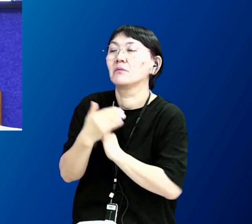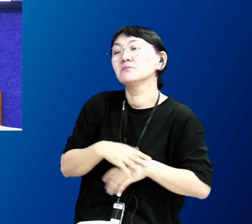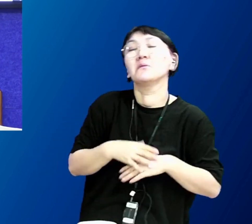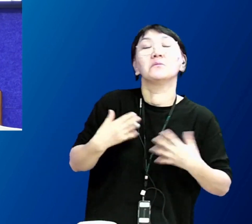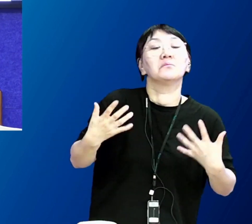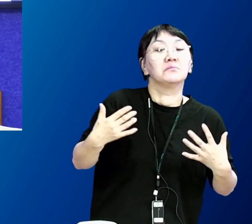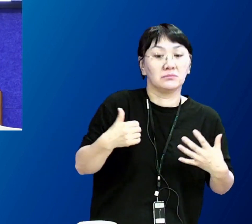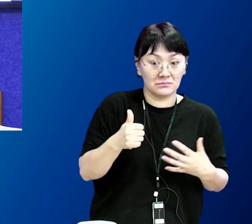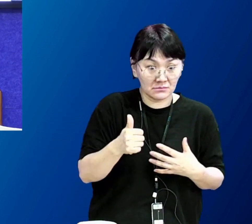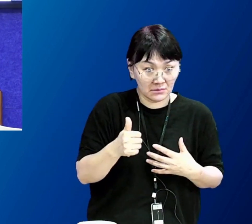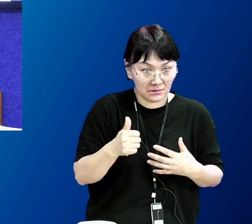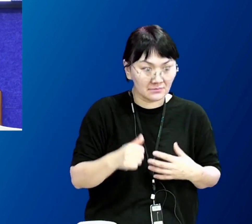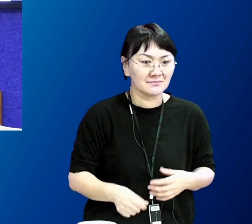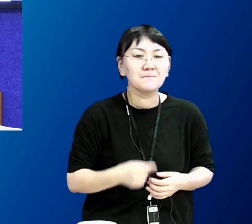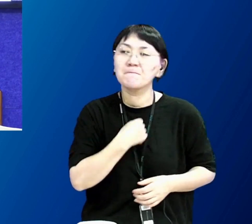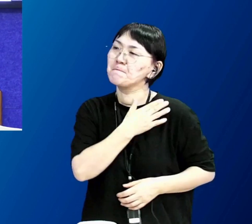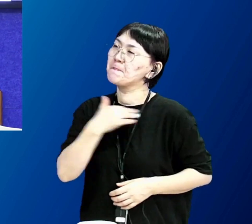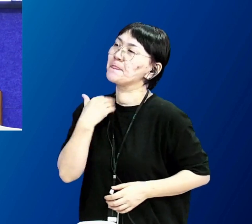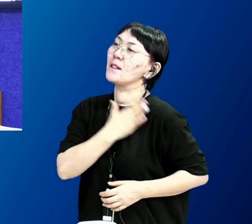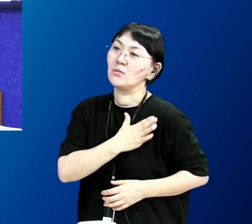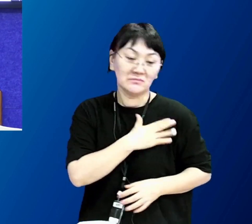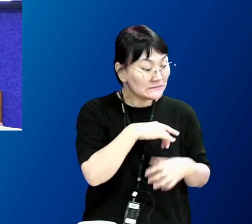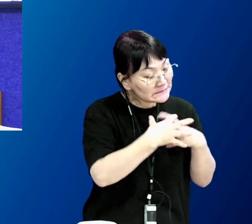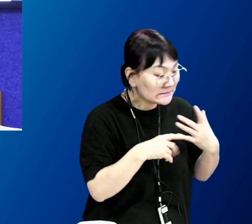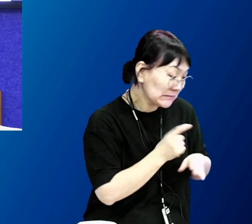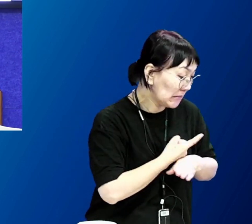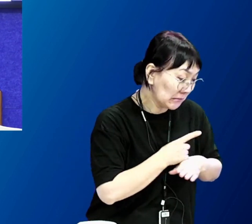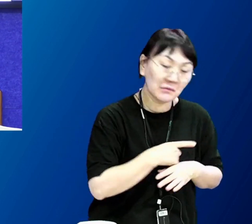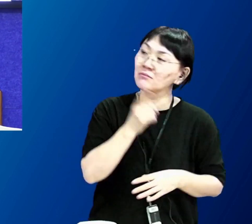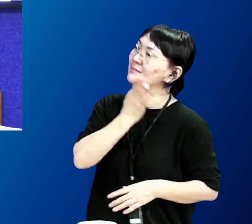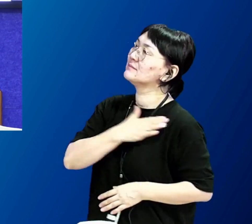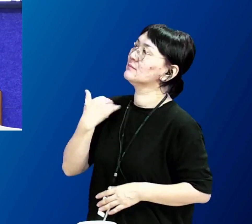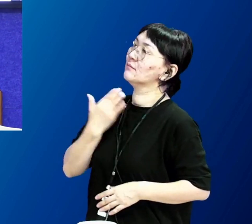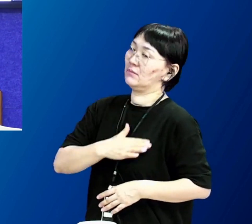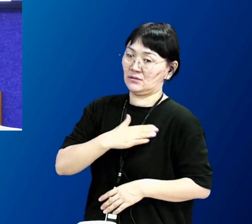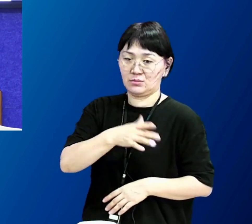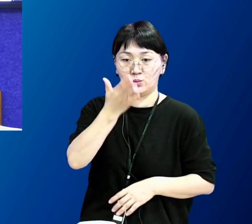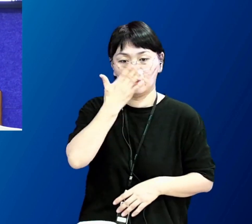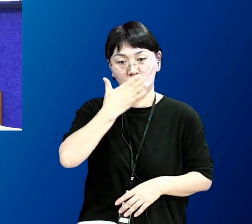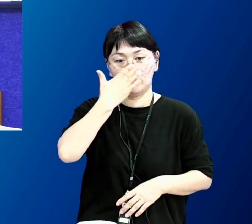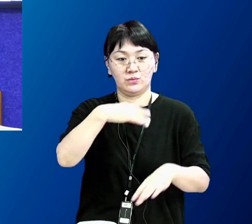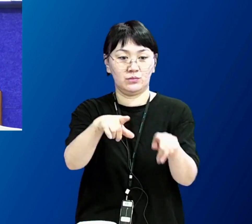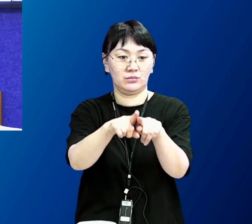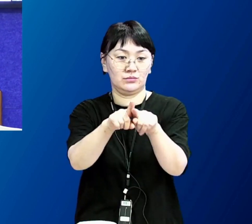хэрнээсээ эзнийг хайрлж яана гэвэл энэ нь худал үг болно гэсэн үг аа.